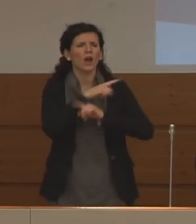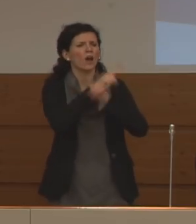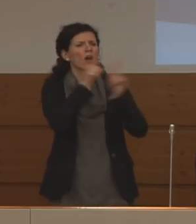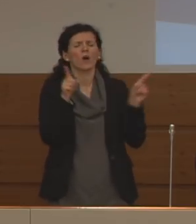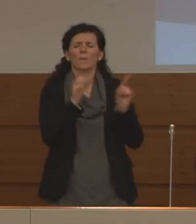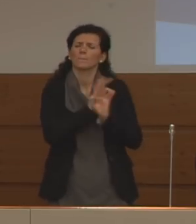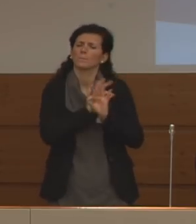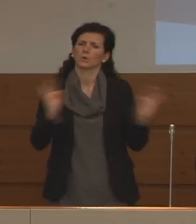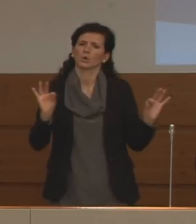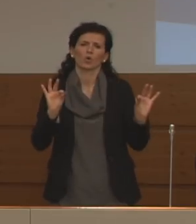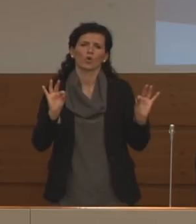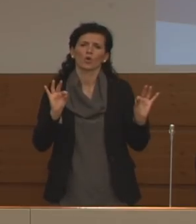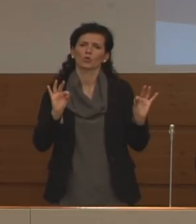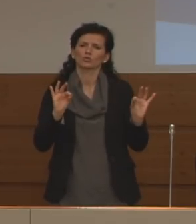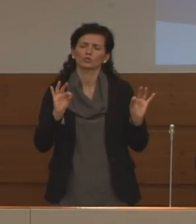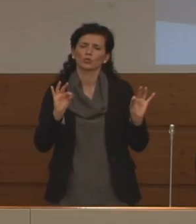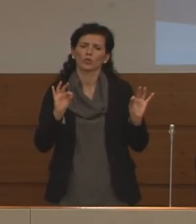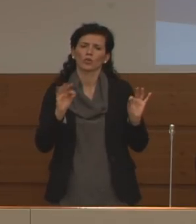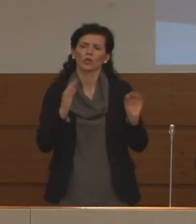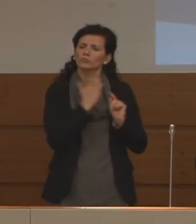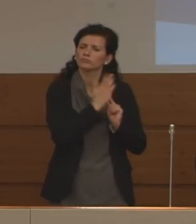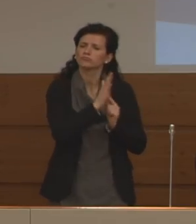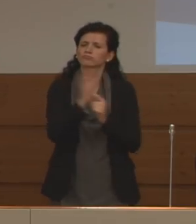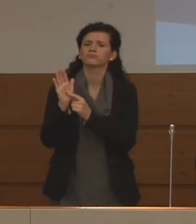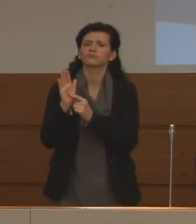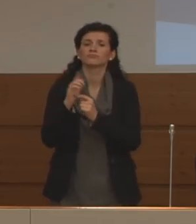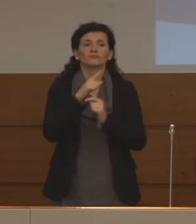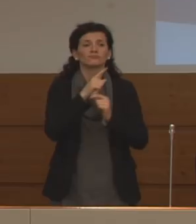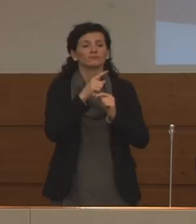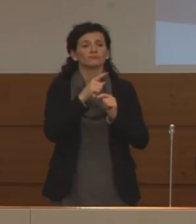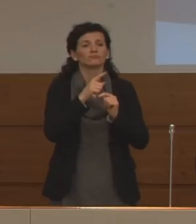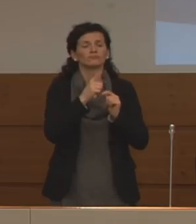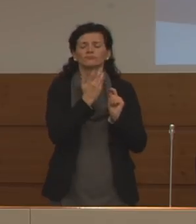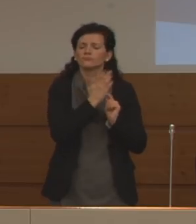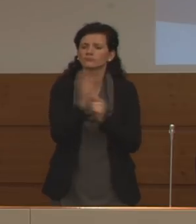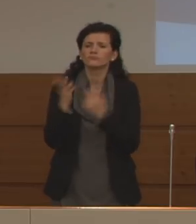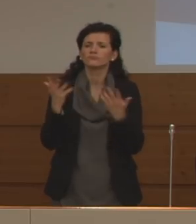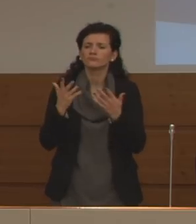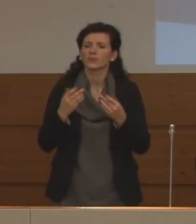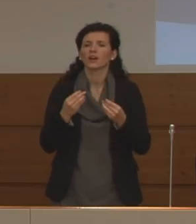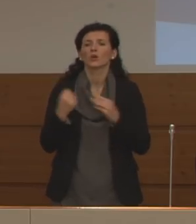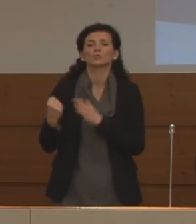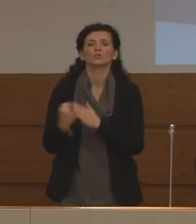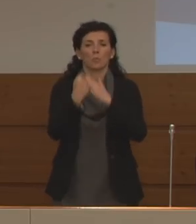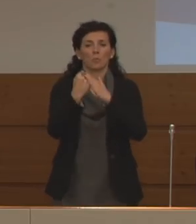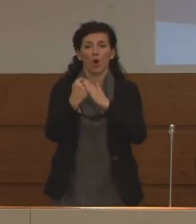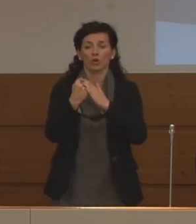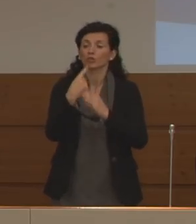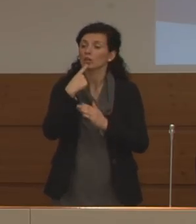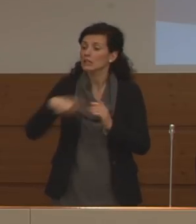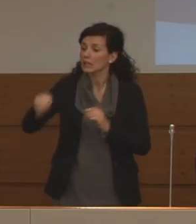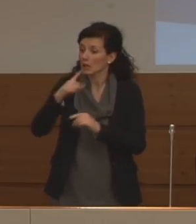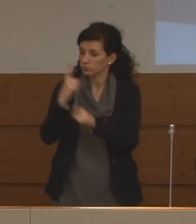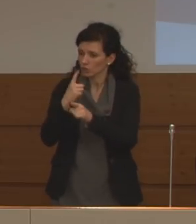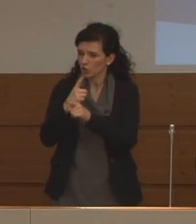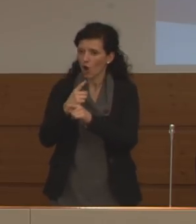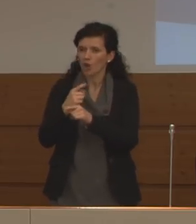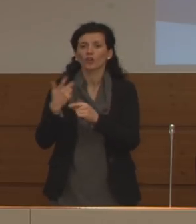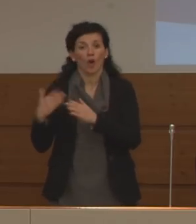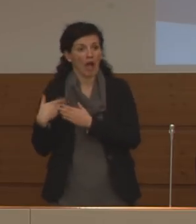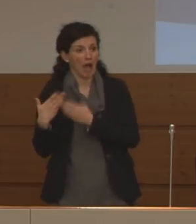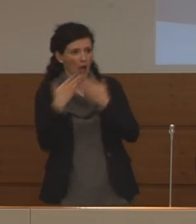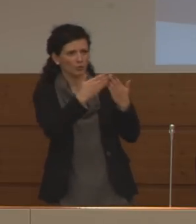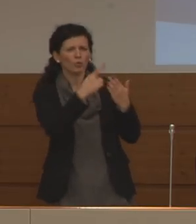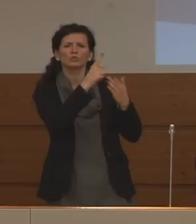restituire eventualmente il supporto qualora ve ne fosse bisogno è importante che